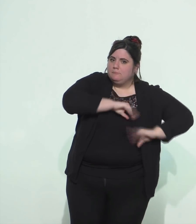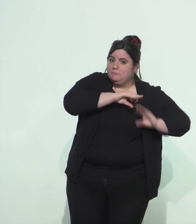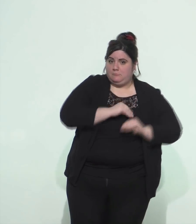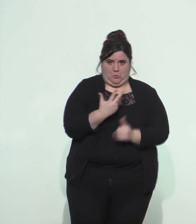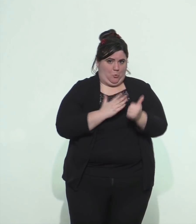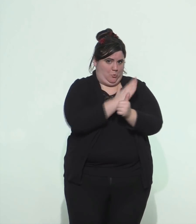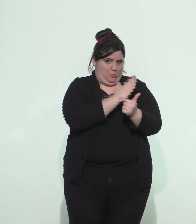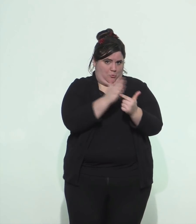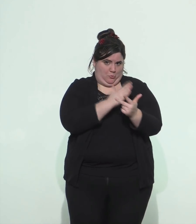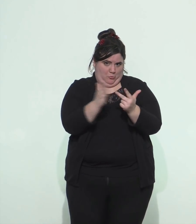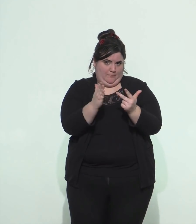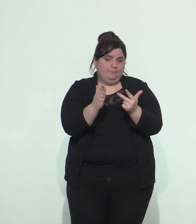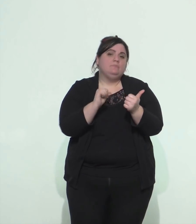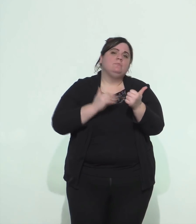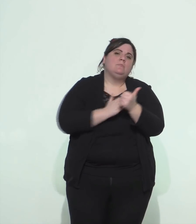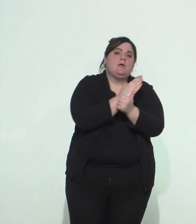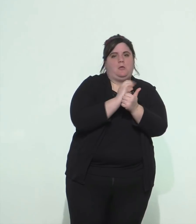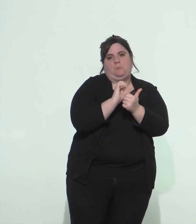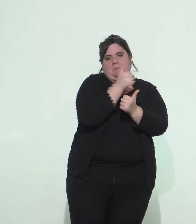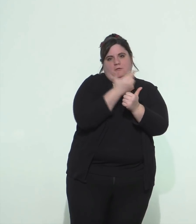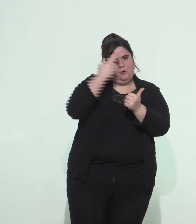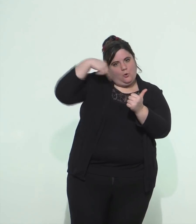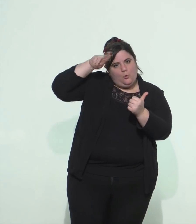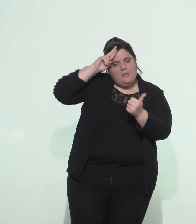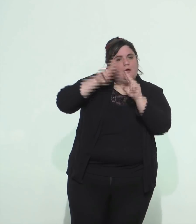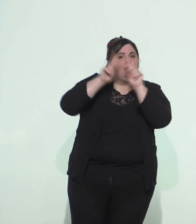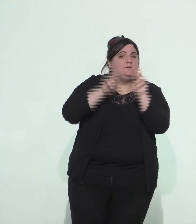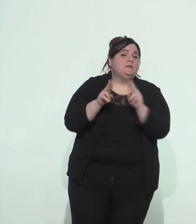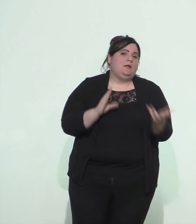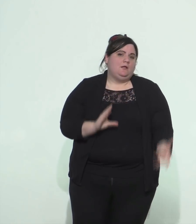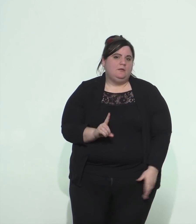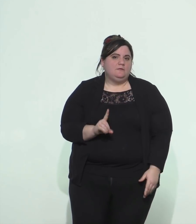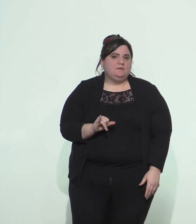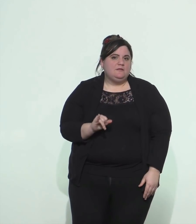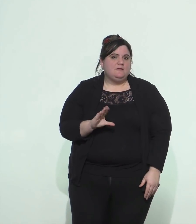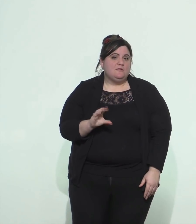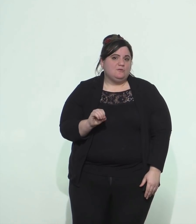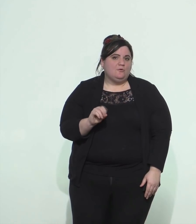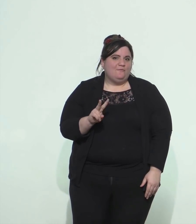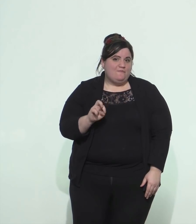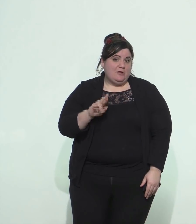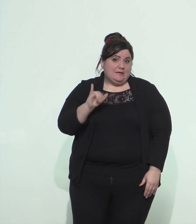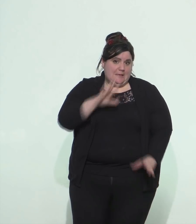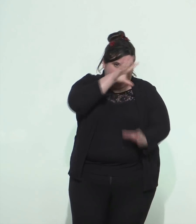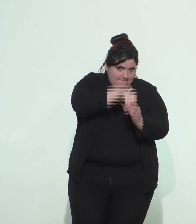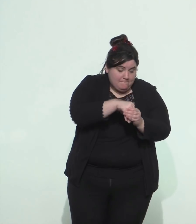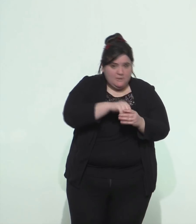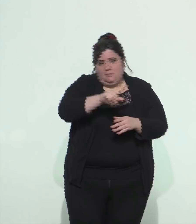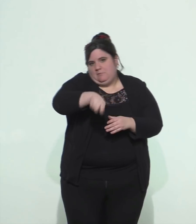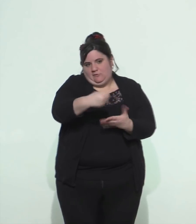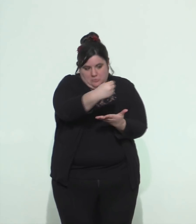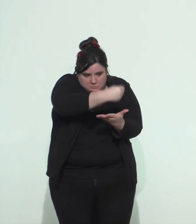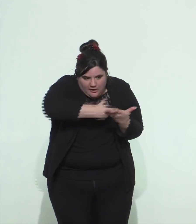testée dans le grand essai européen international Discovery. Et donc, nous allons étudier attentivement les résultats préliminaires et les